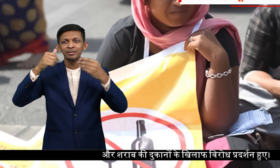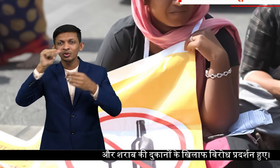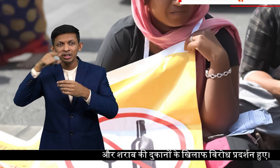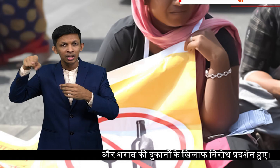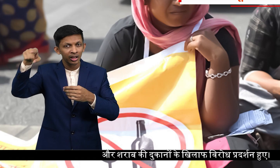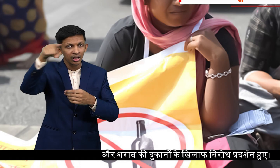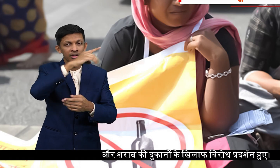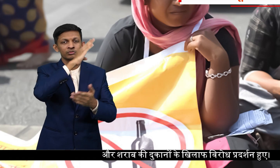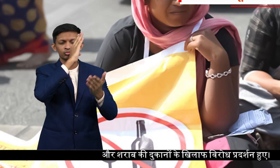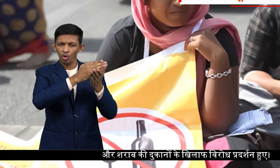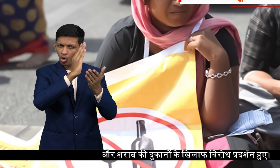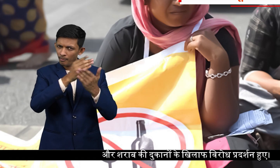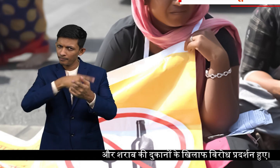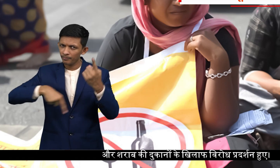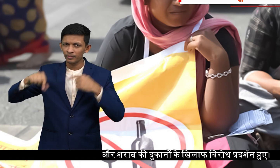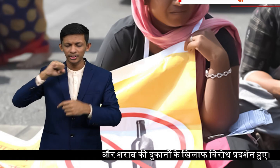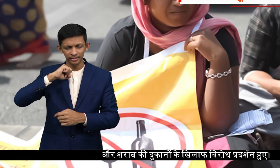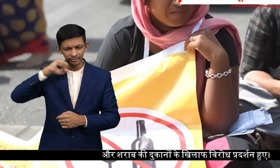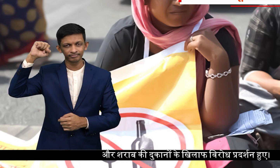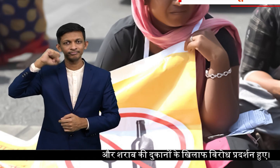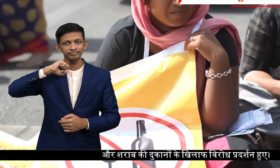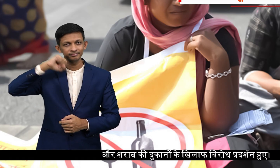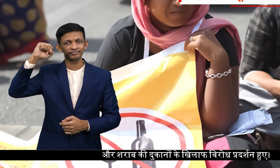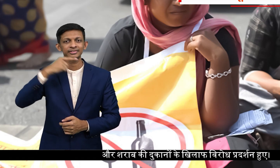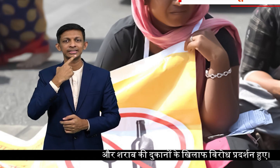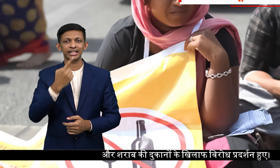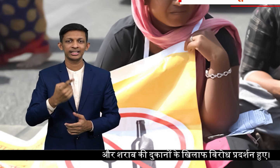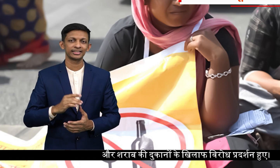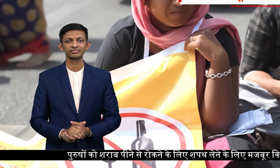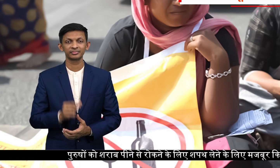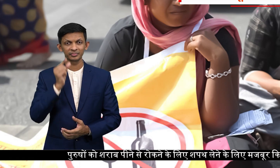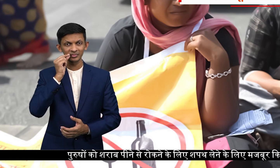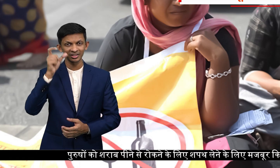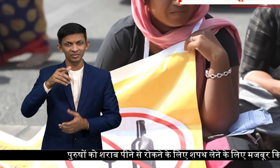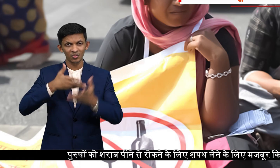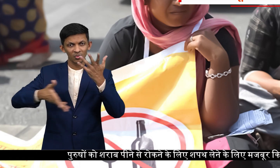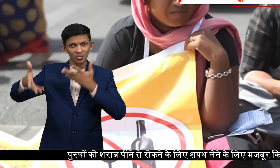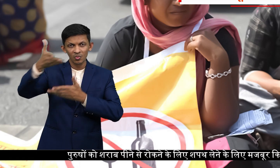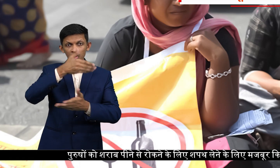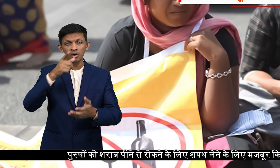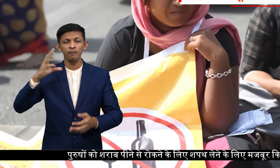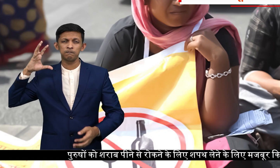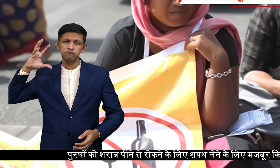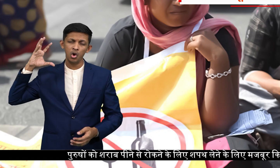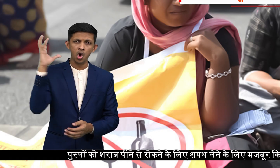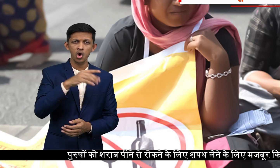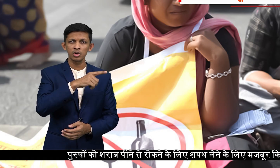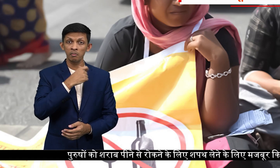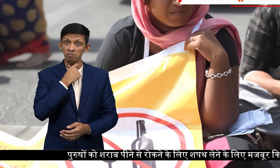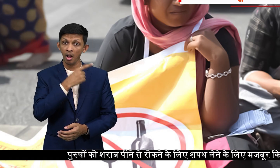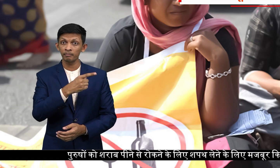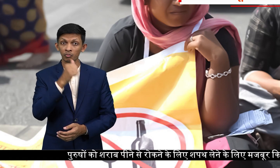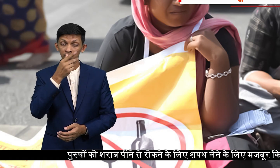प्रदर्शन हुए। पुरुषों को शराब पीने से रोकने के